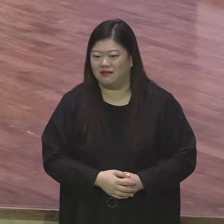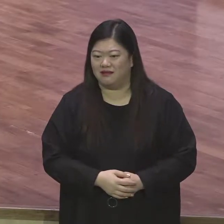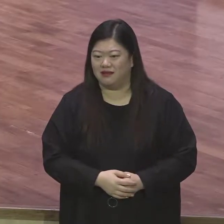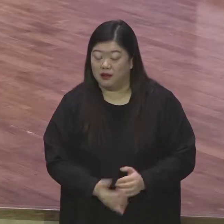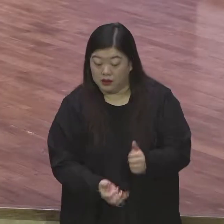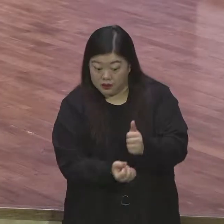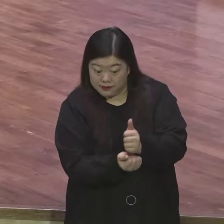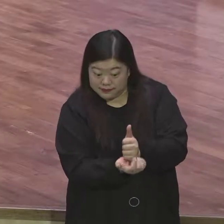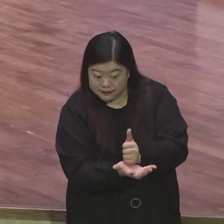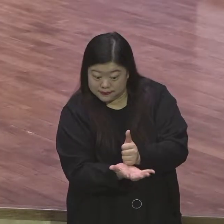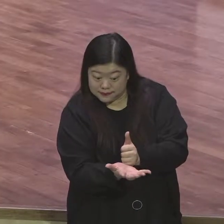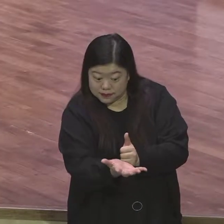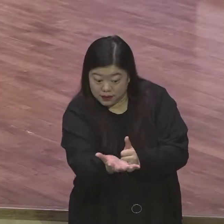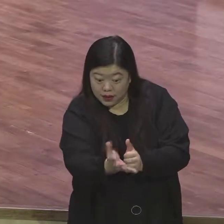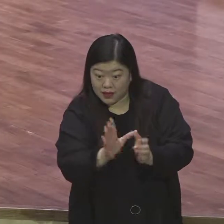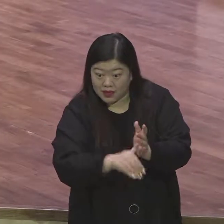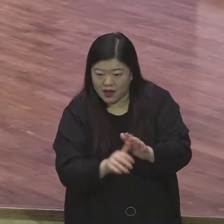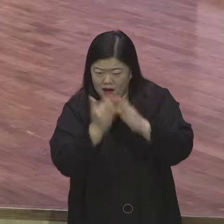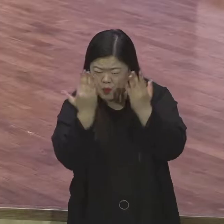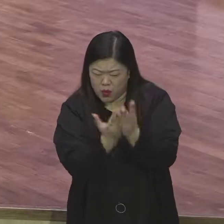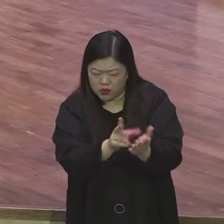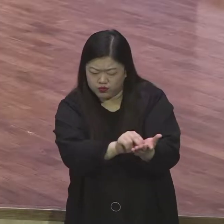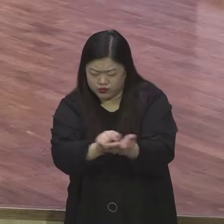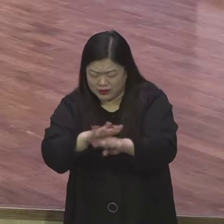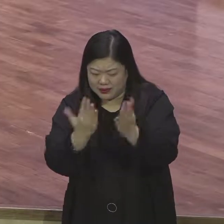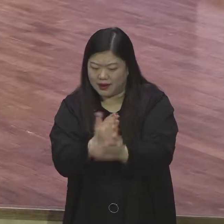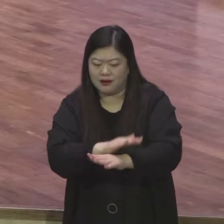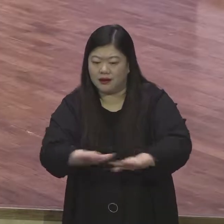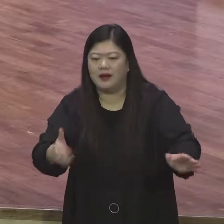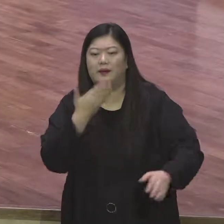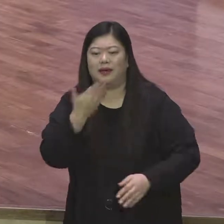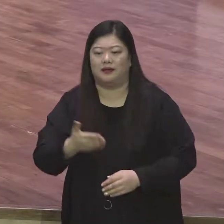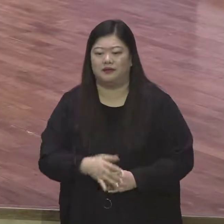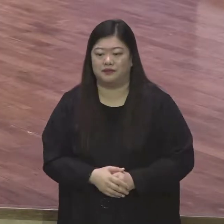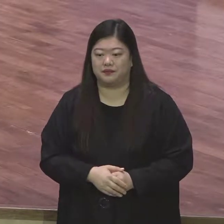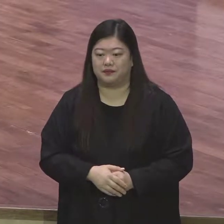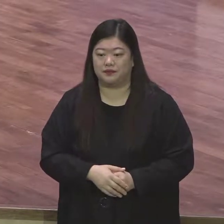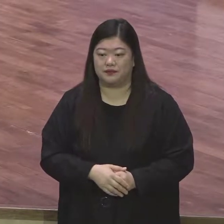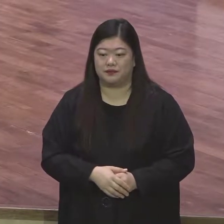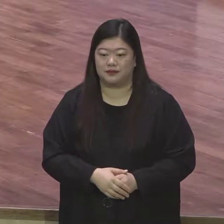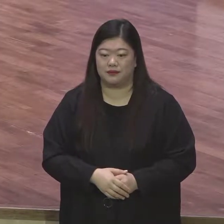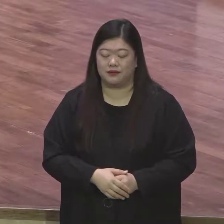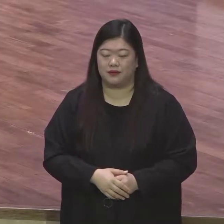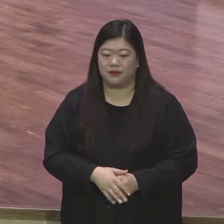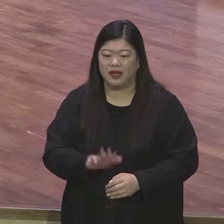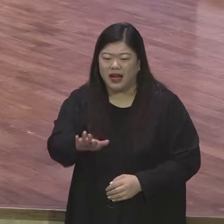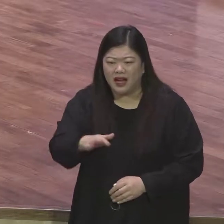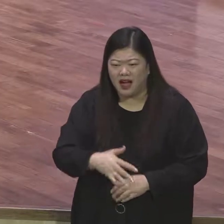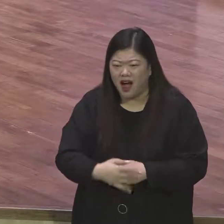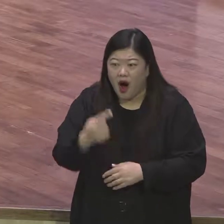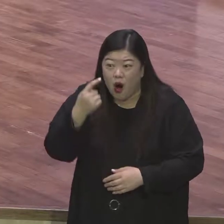모든 것 다 씁니다. 서론은 잠깐이 눈에 보이는 것 다 서론이